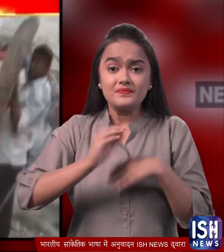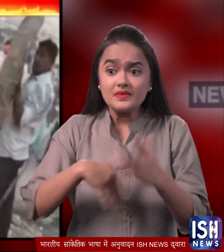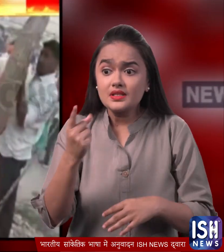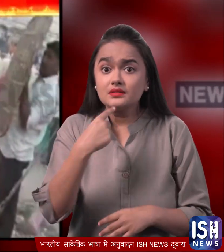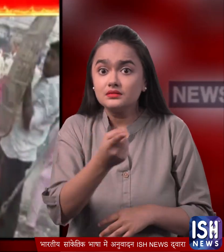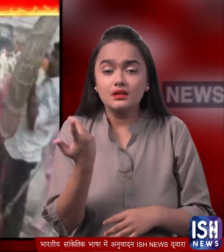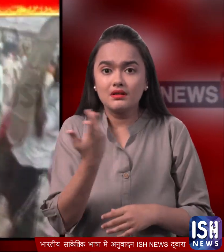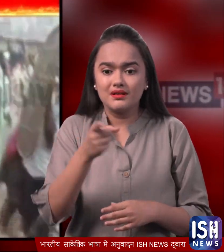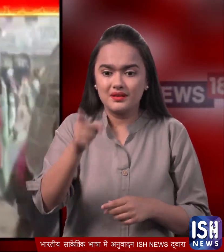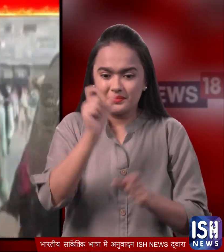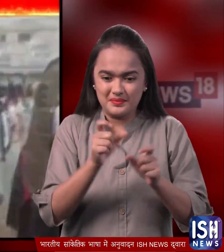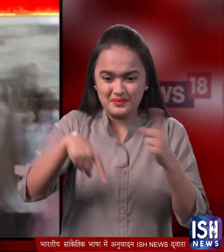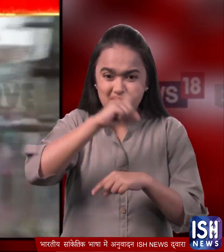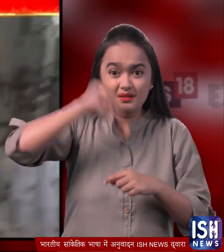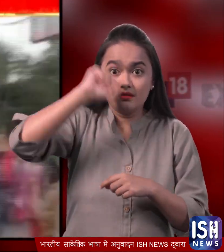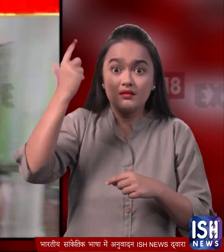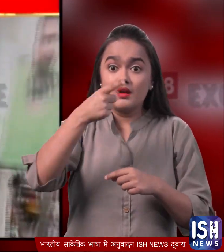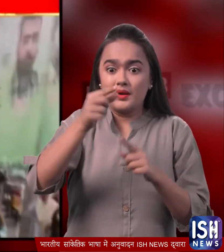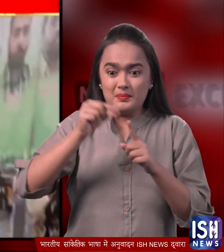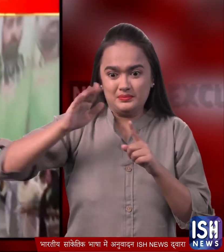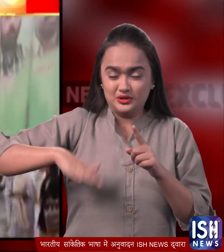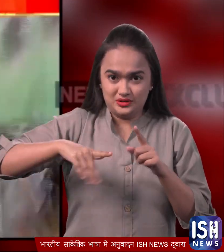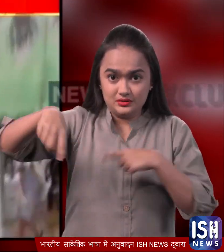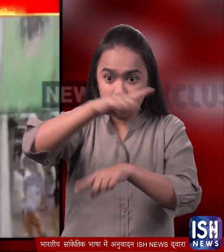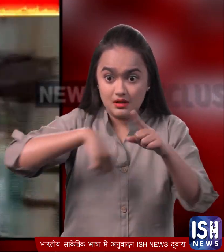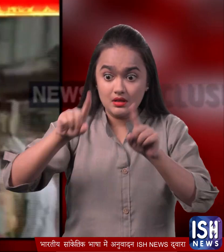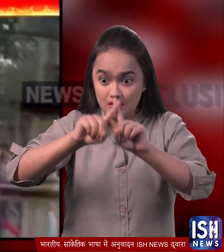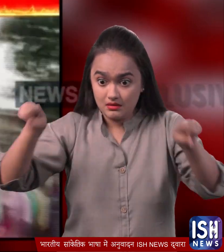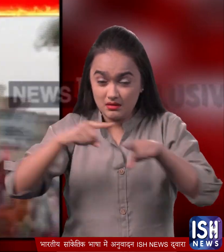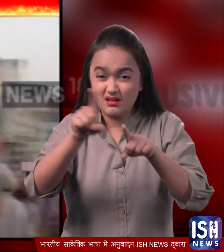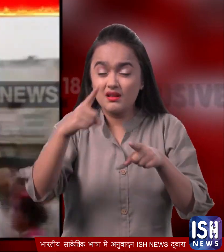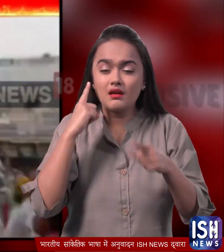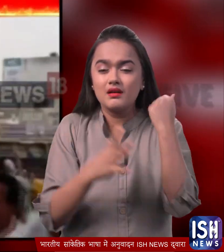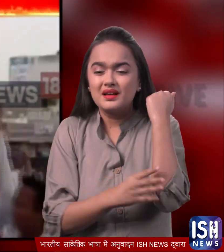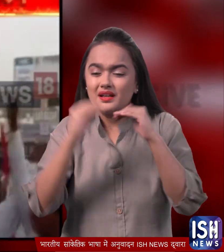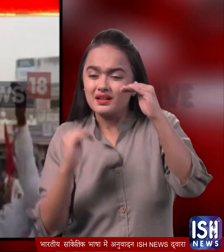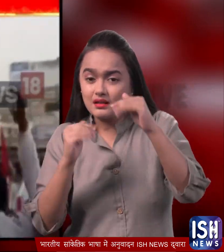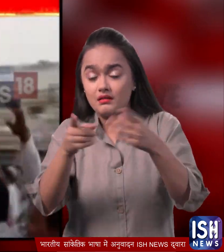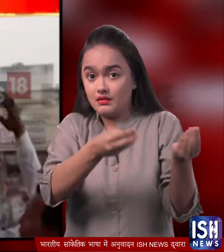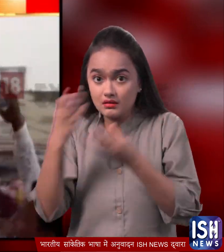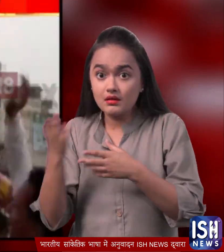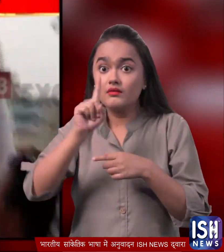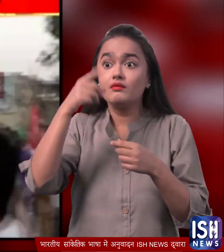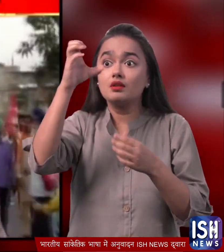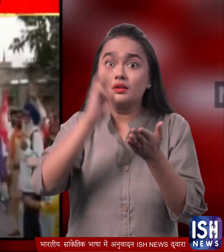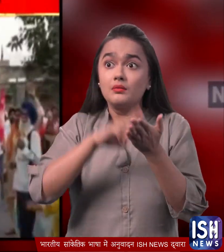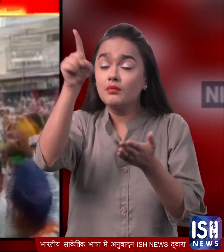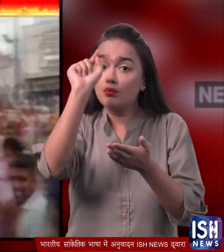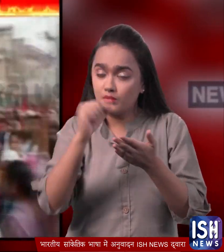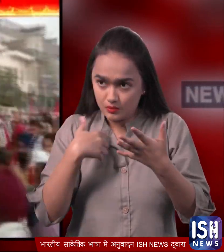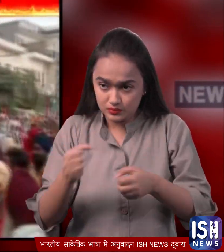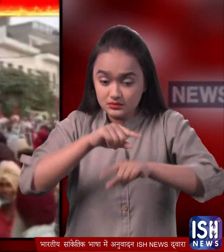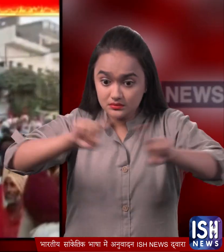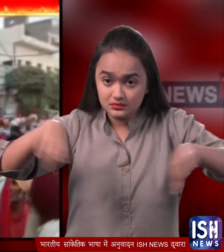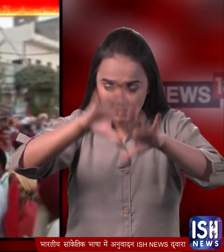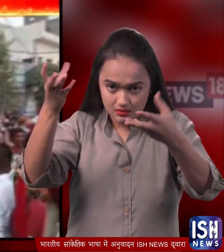बताया गया कि प्रदर्शनकारी पंचायत की जमीन का एक हिस्सा दलित समुदाय को देने और दूसरी पुरानी मांगों को लेकर मुख्यमंत्री को ज्ञापन देने जा रहे थे,